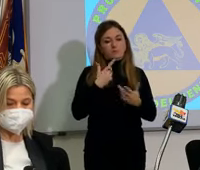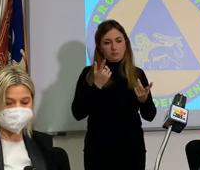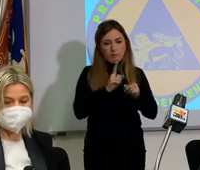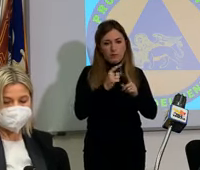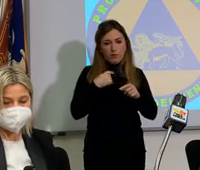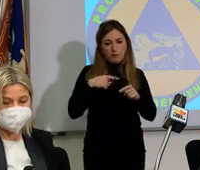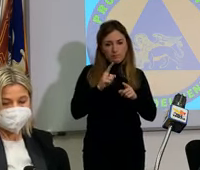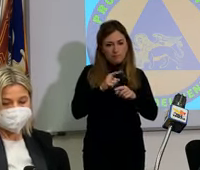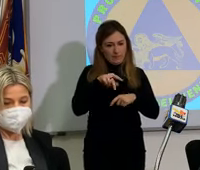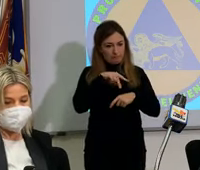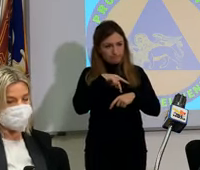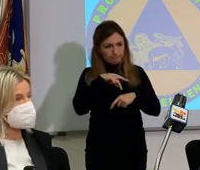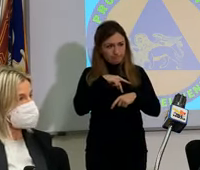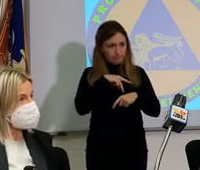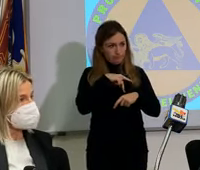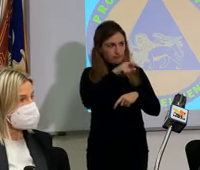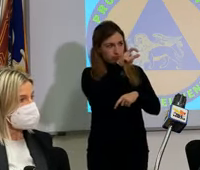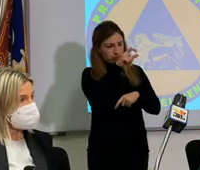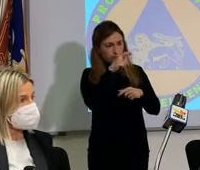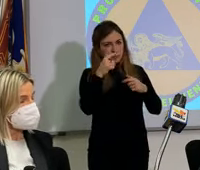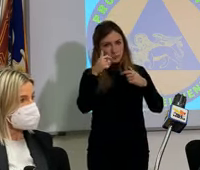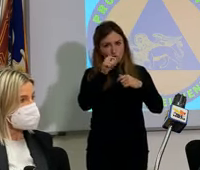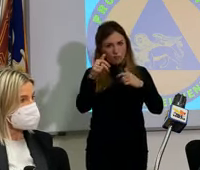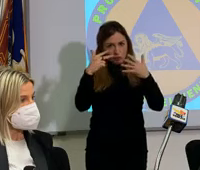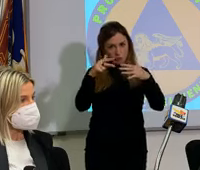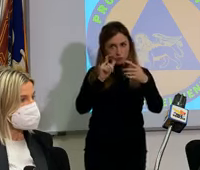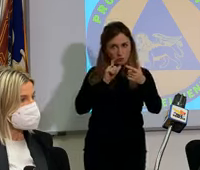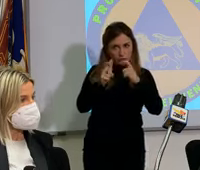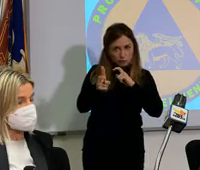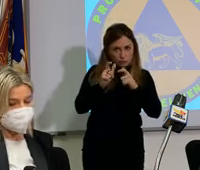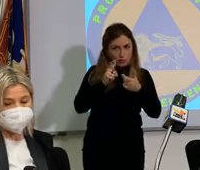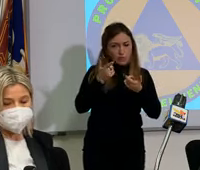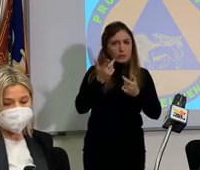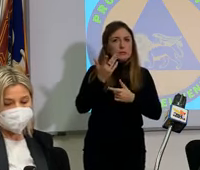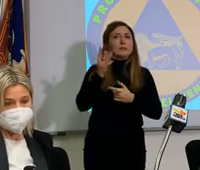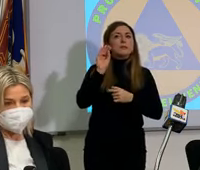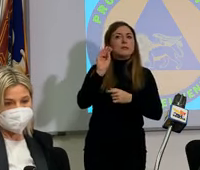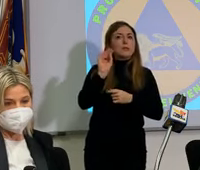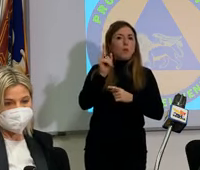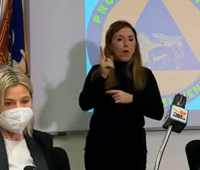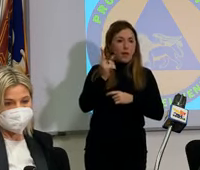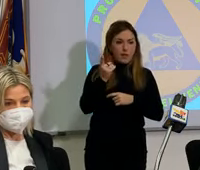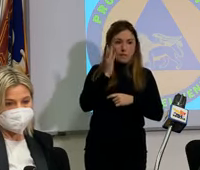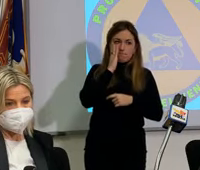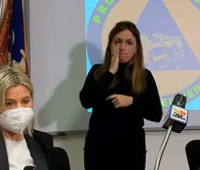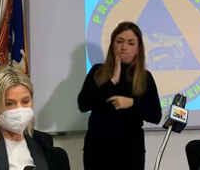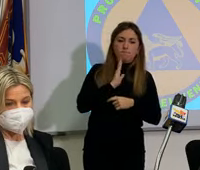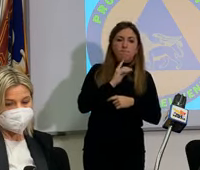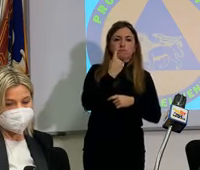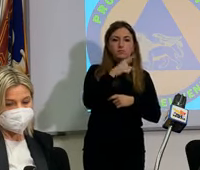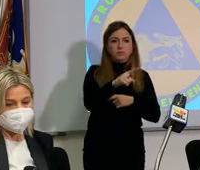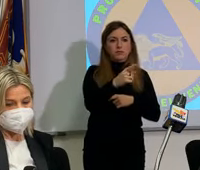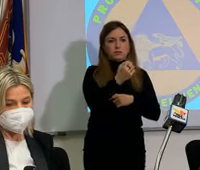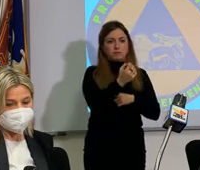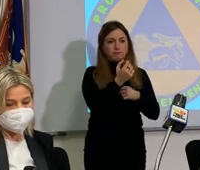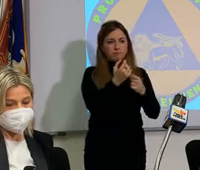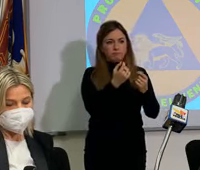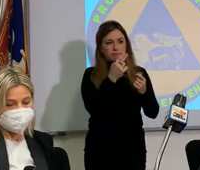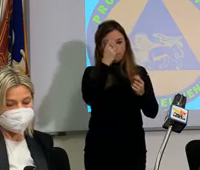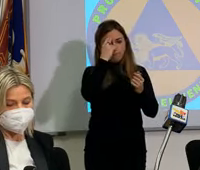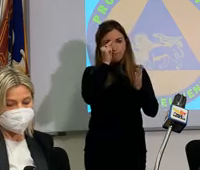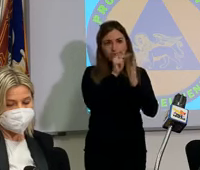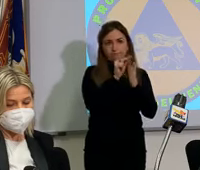comunicandolo esclusivamente al 118 per favore evidenziate questi episodi in modo che si possano